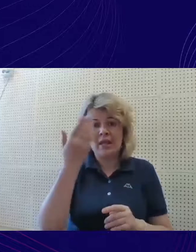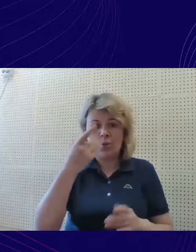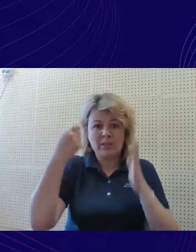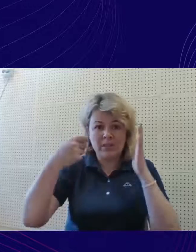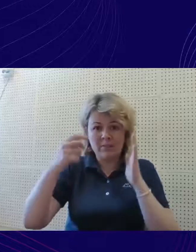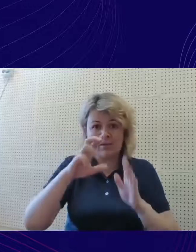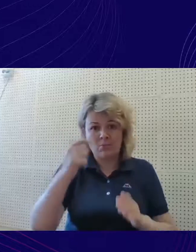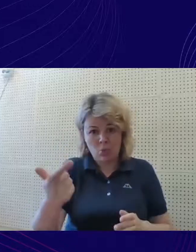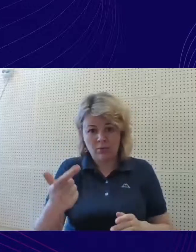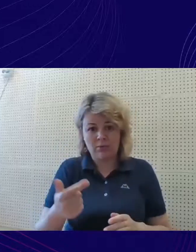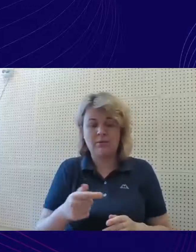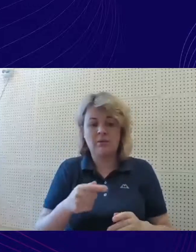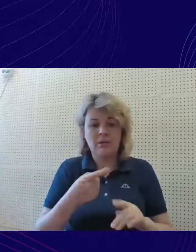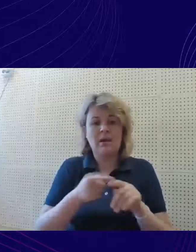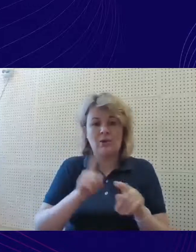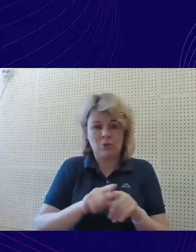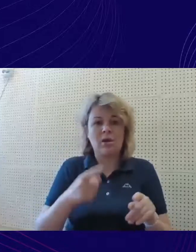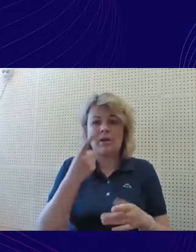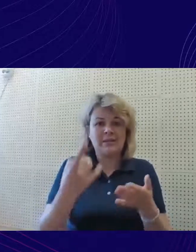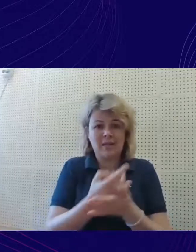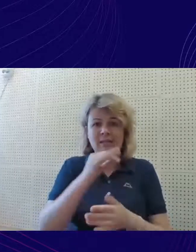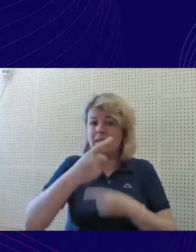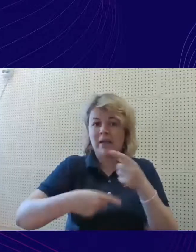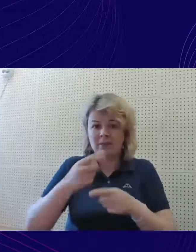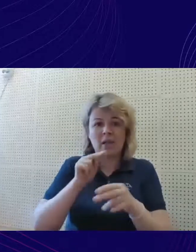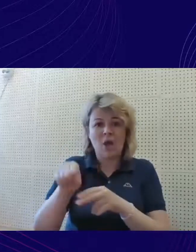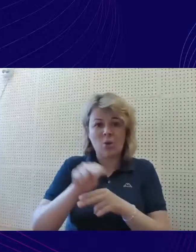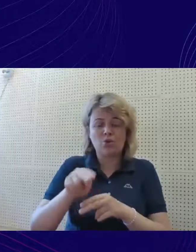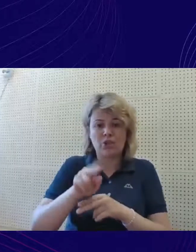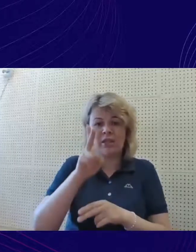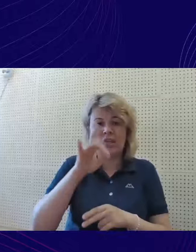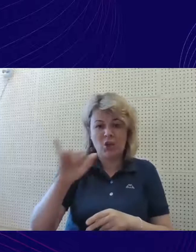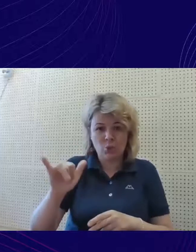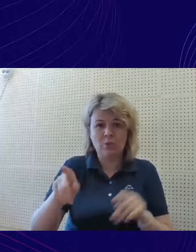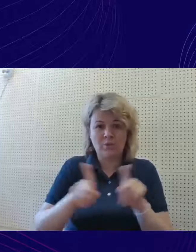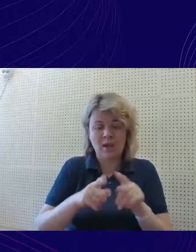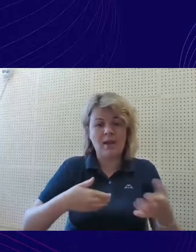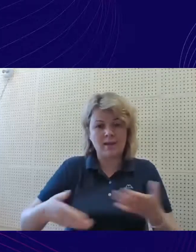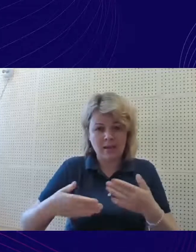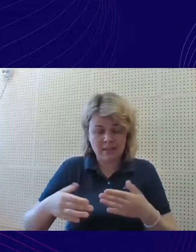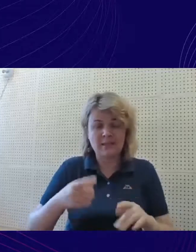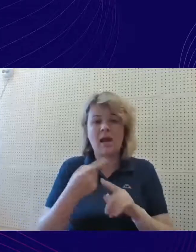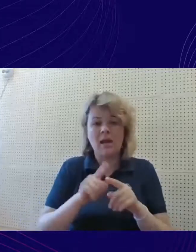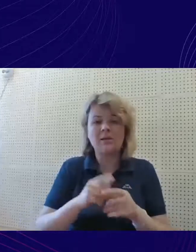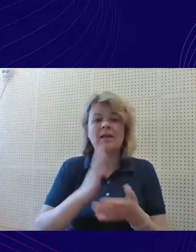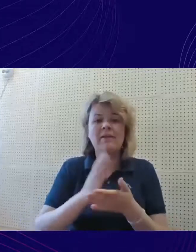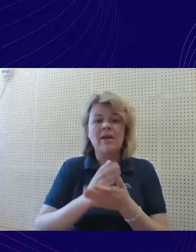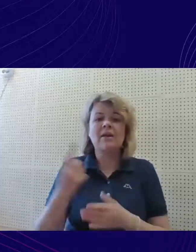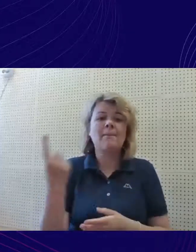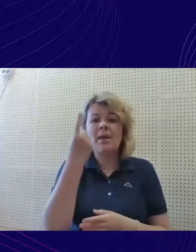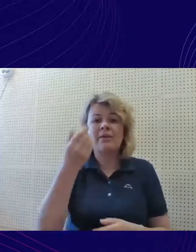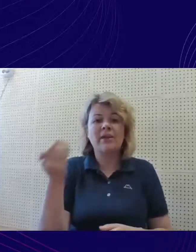и навсегда Киру научил так относиться, является ее первый знаменитый фильм